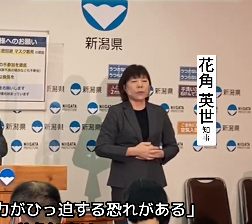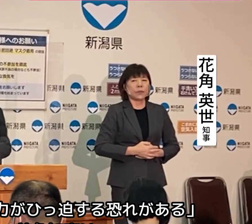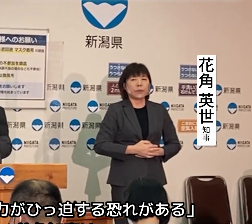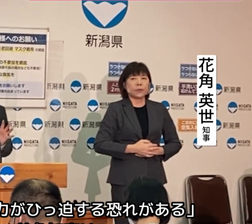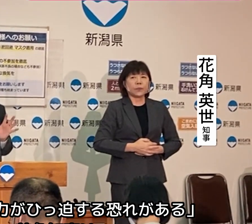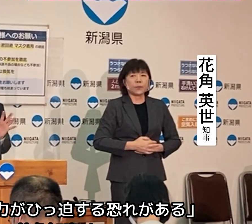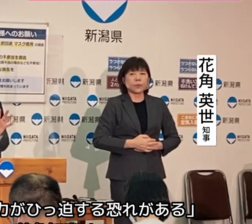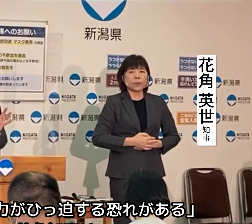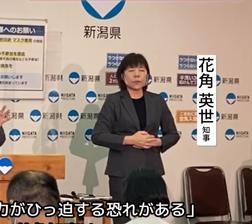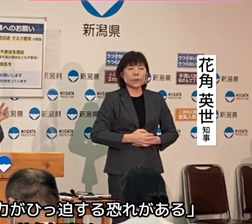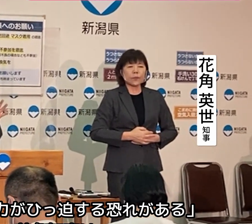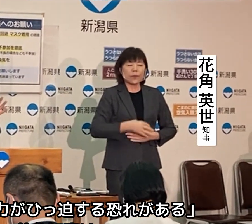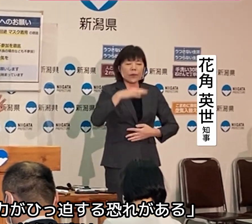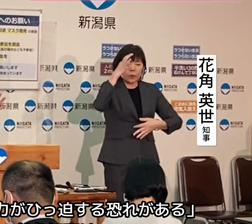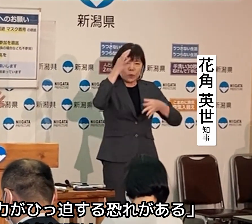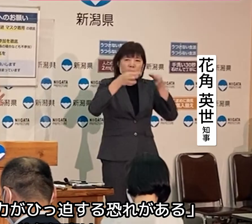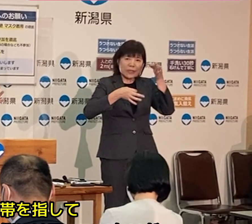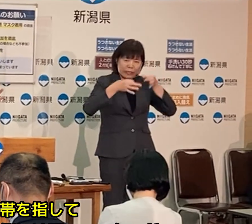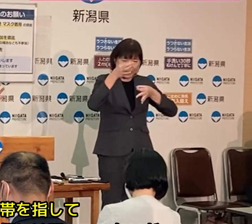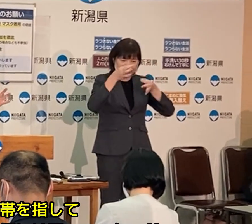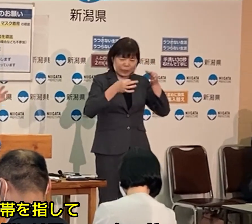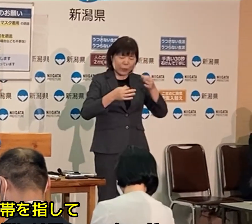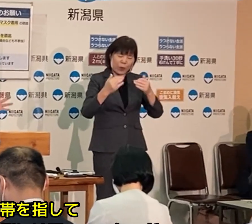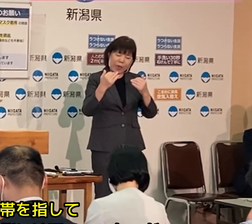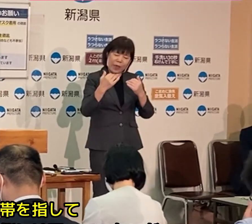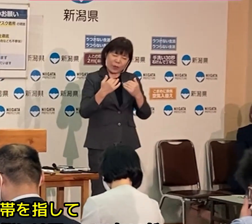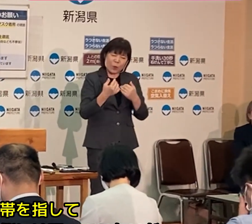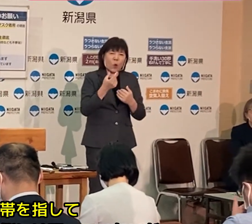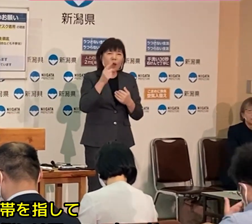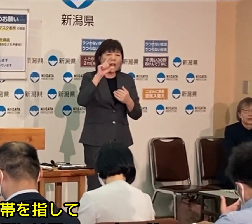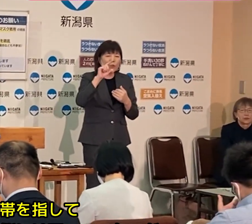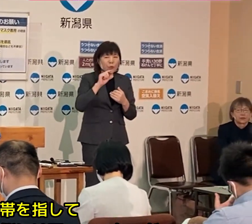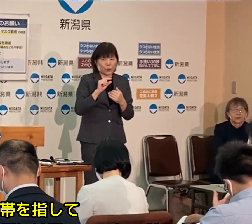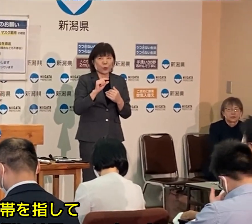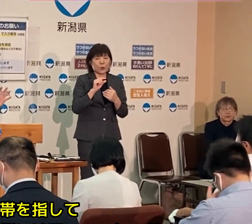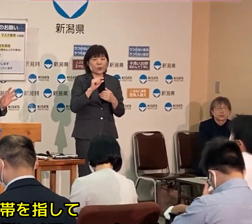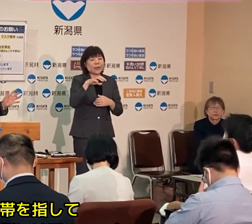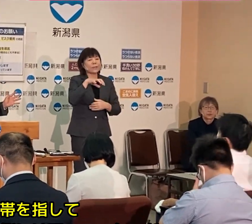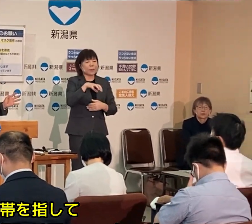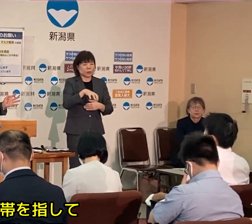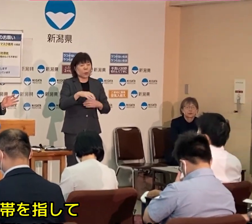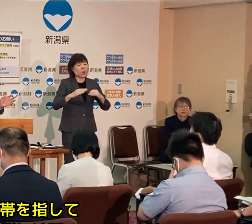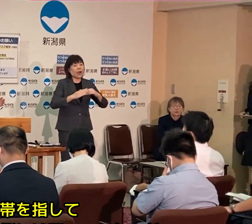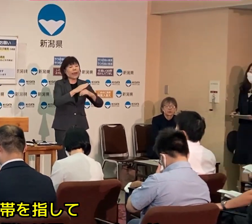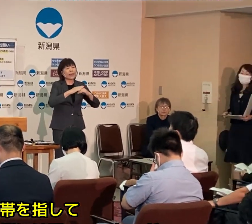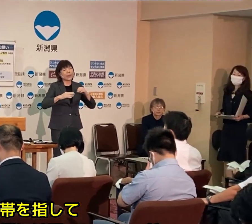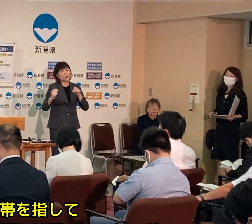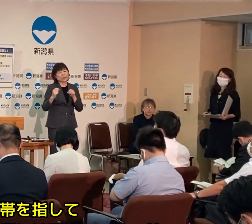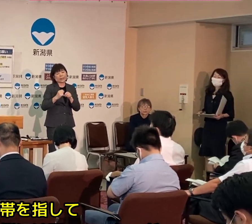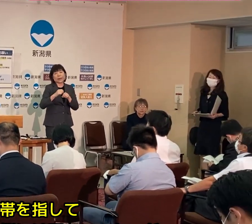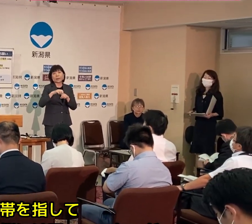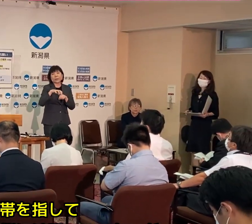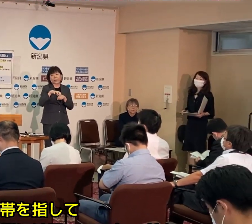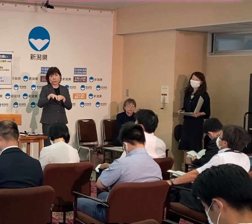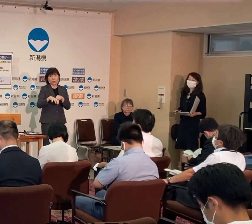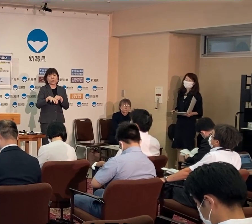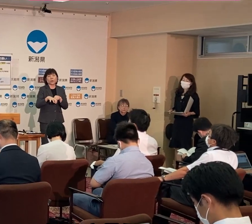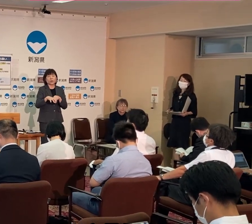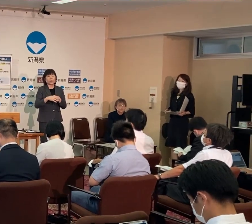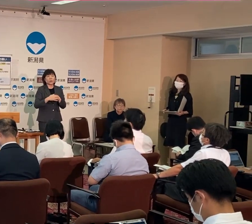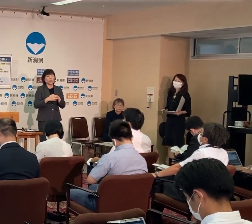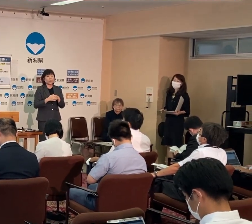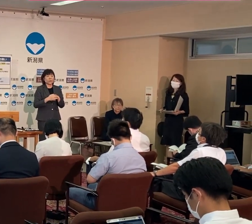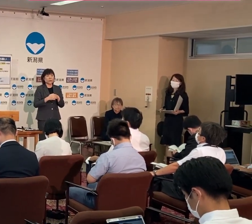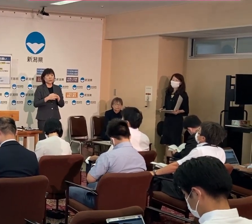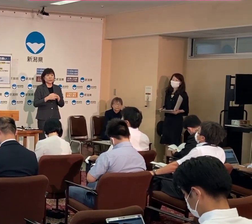としたことについて、花角知事は、まだ特定の時間帯を指して節電を要求されるような事態には至っていないが、しっかりと